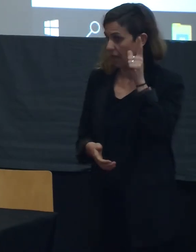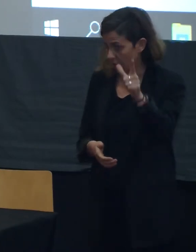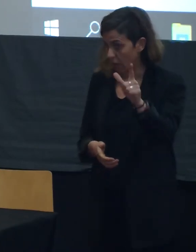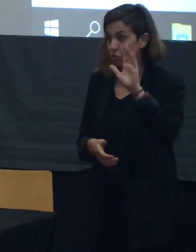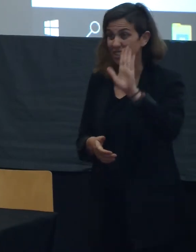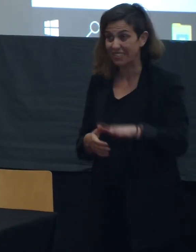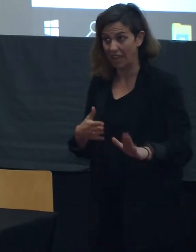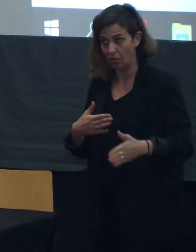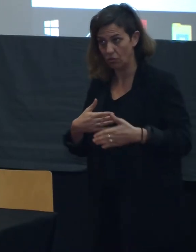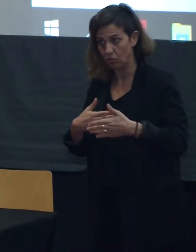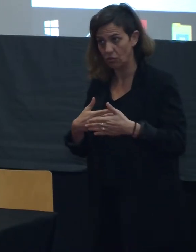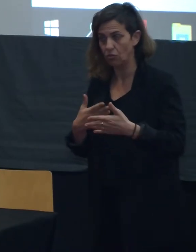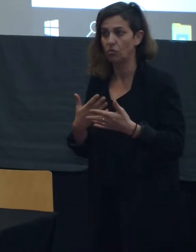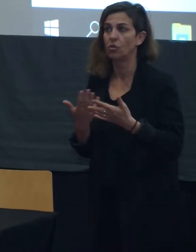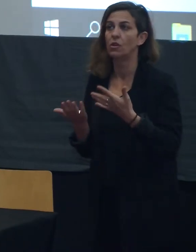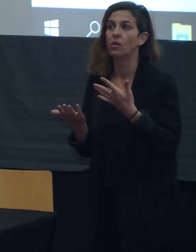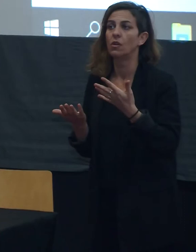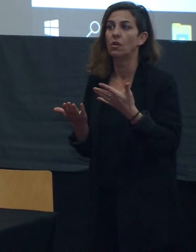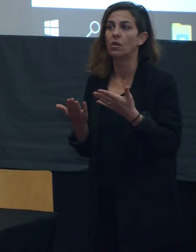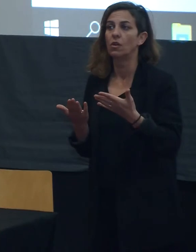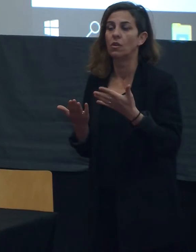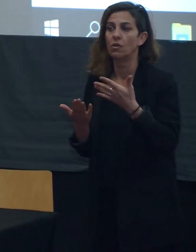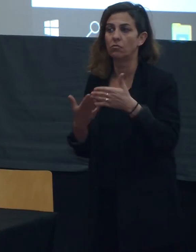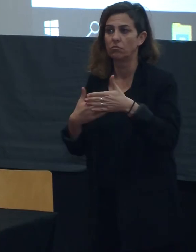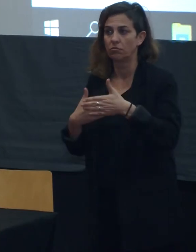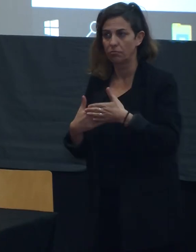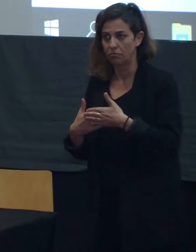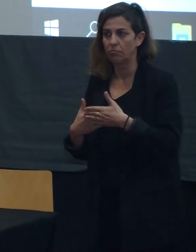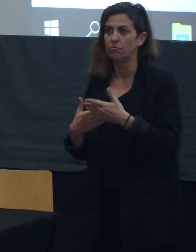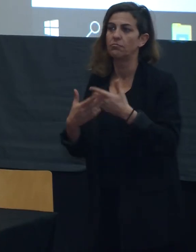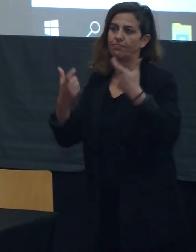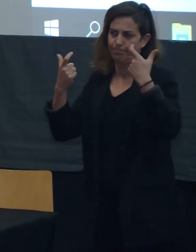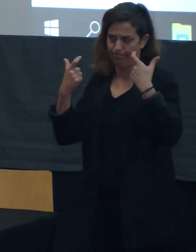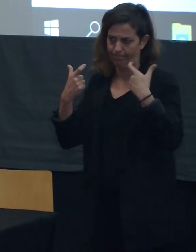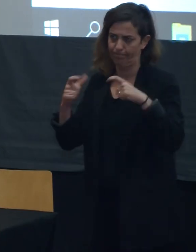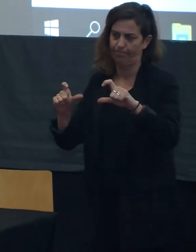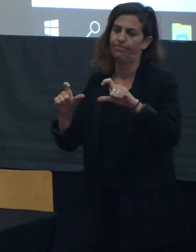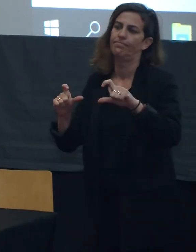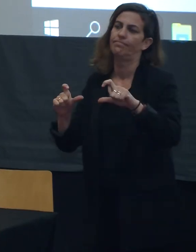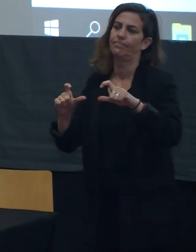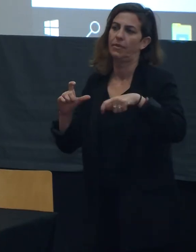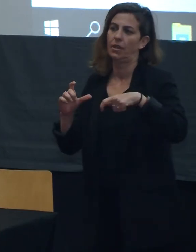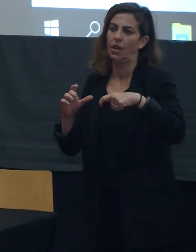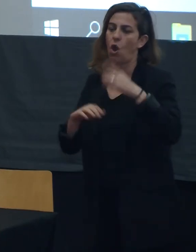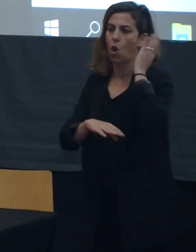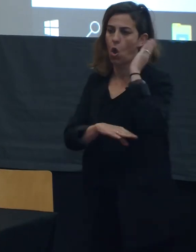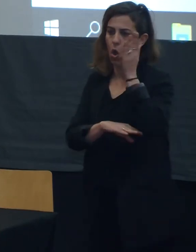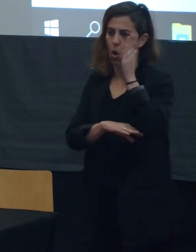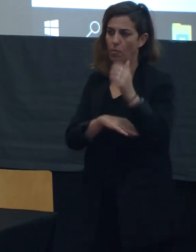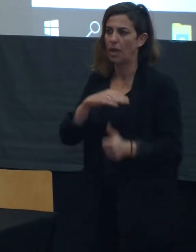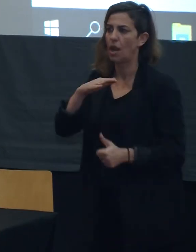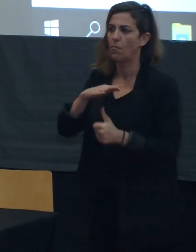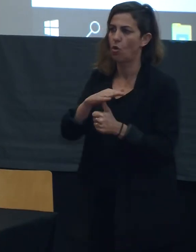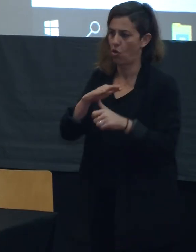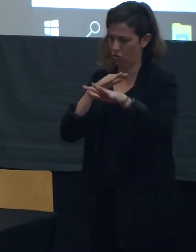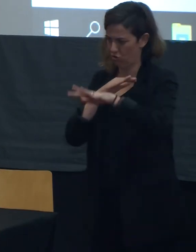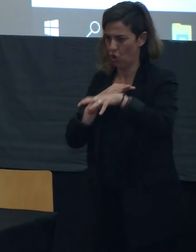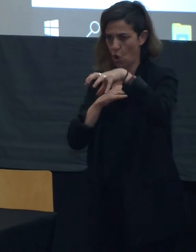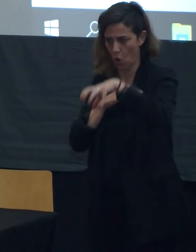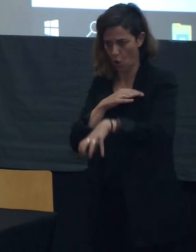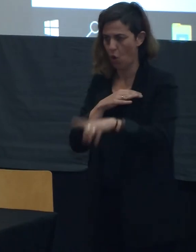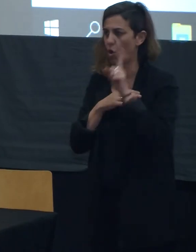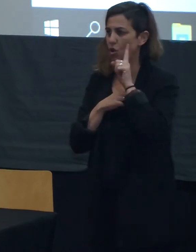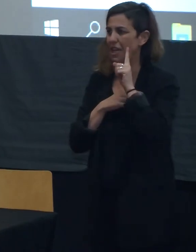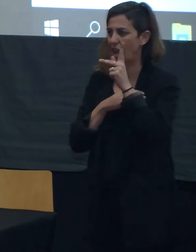θα κλείσει, παράλληλα θα ανοίξει την προβολή της, τη μεγάλη προβολή της ημέρας, με την ενδιαφέρουσα ομιλία της Προέδρου της Θεμιωδίκης, κυρίας Κορμινού, την